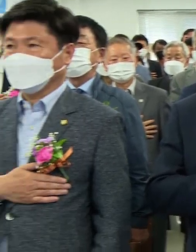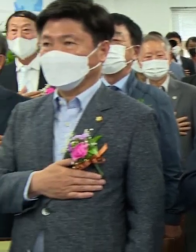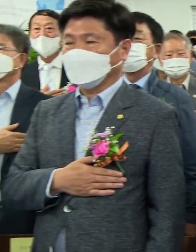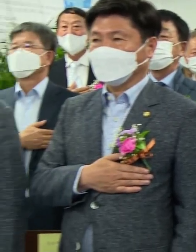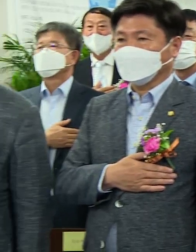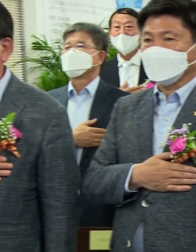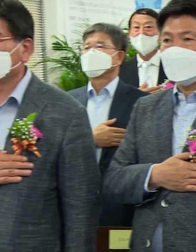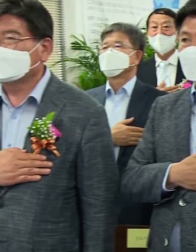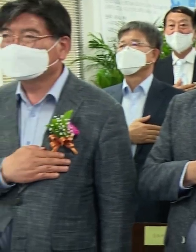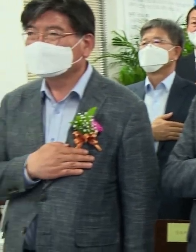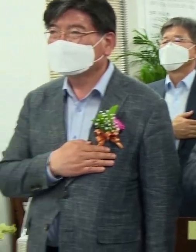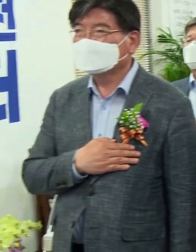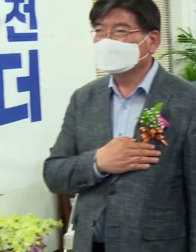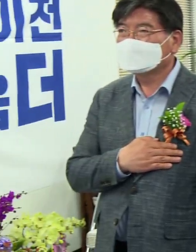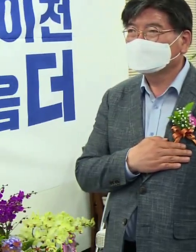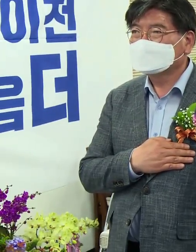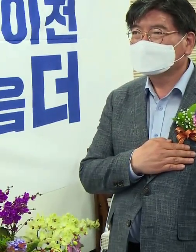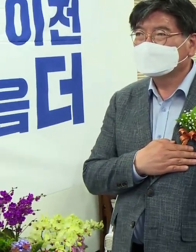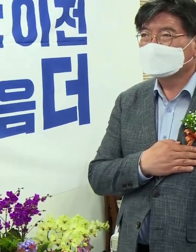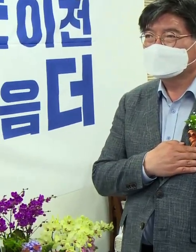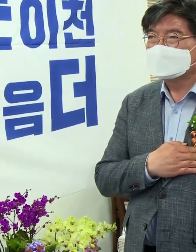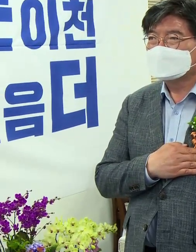하는 것을 굳게